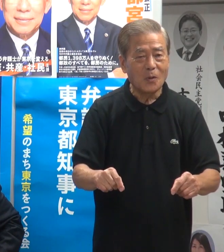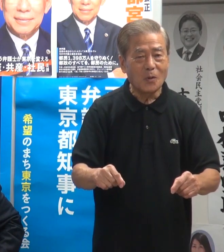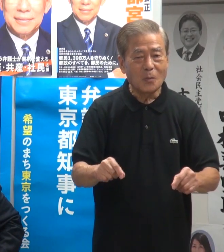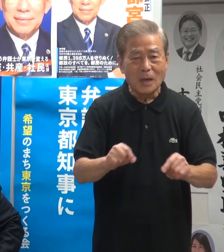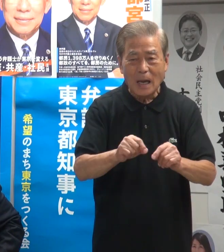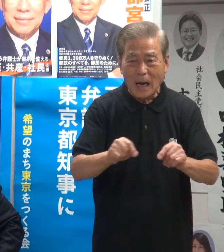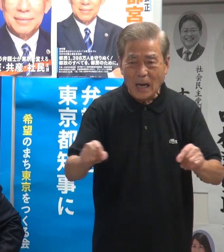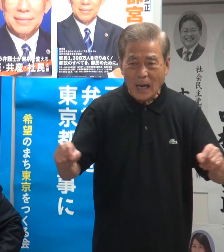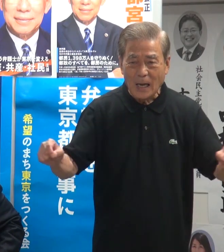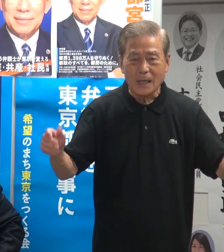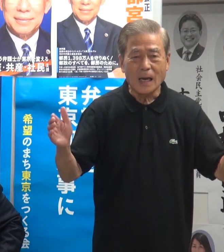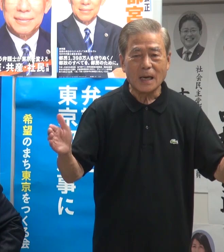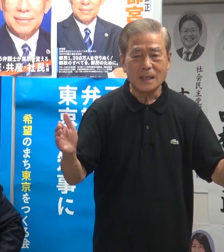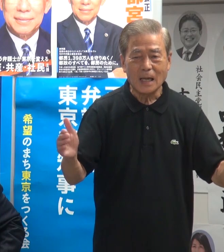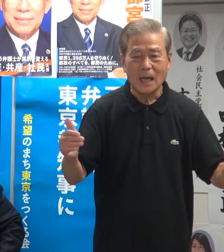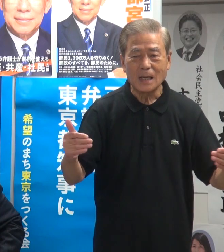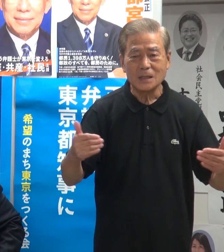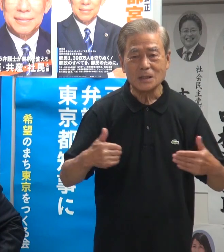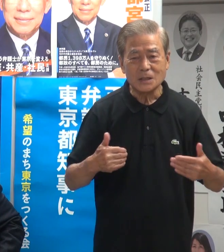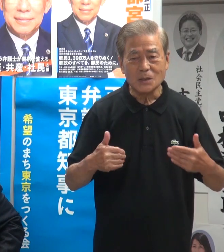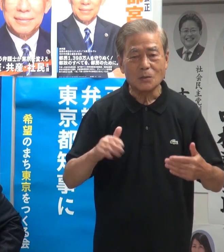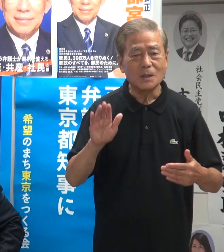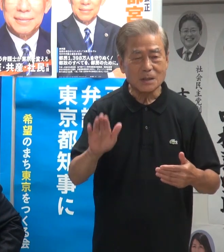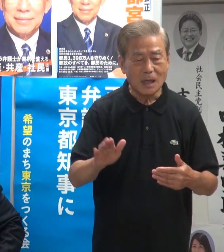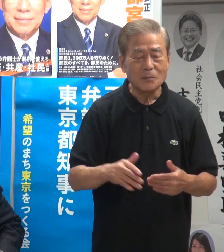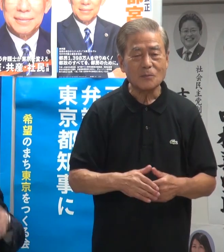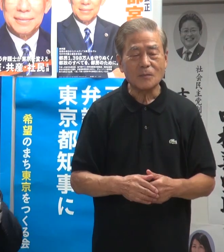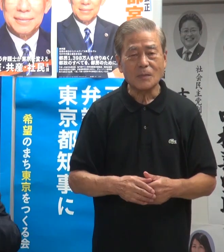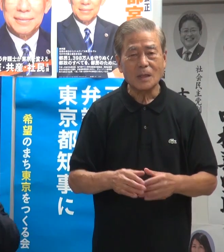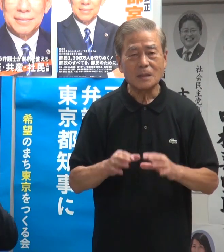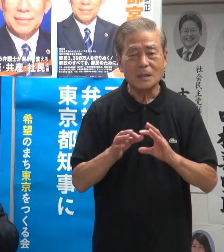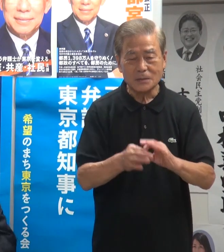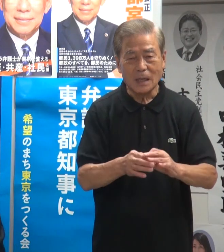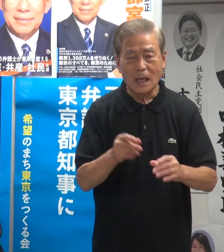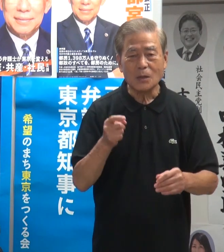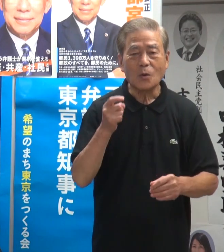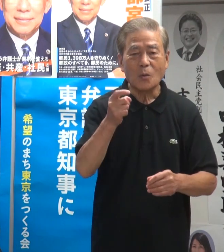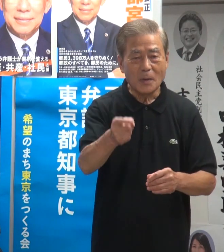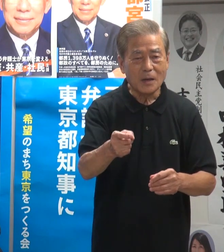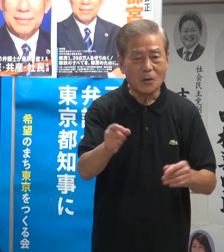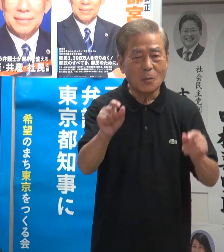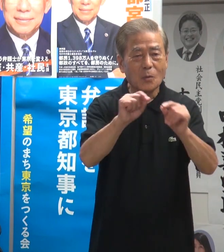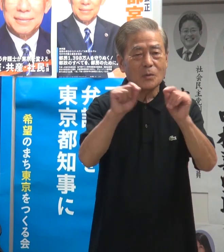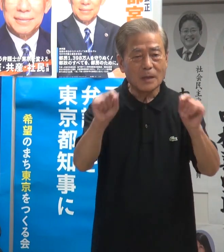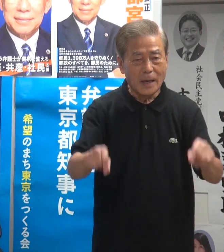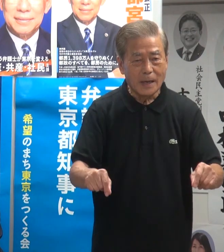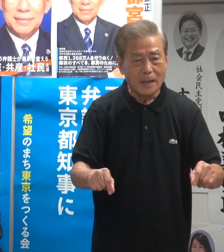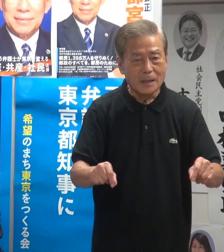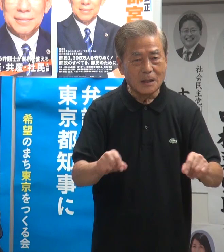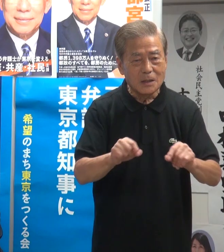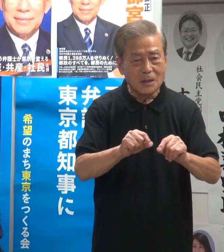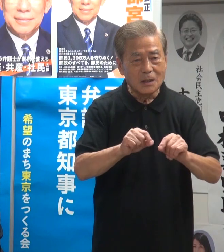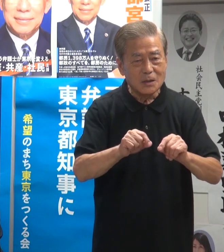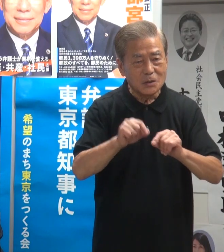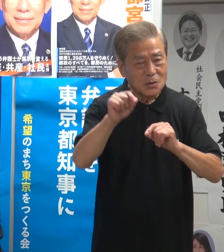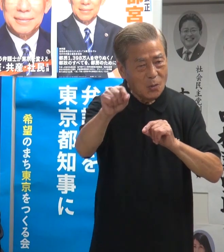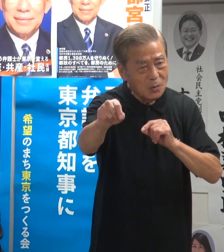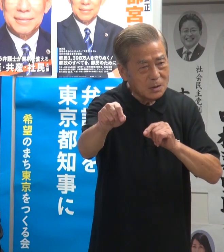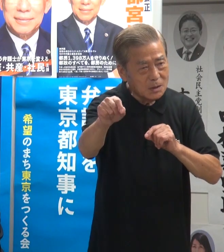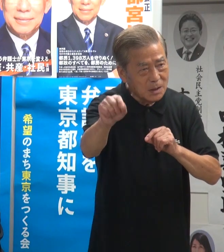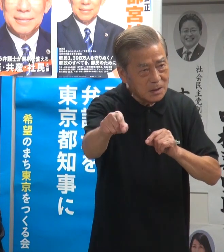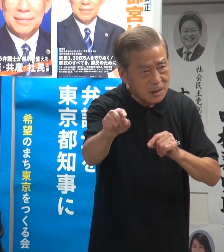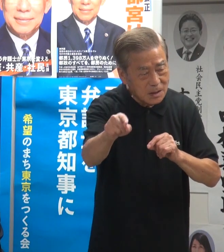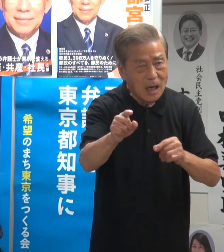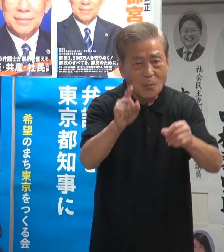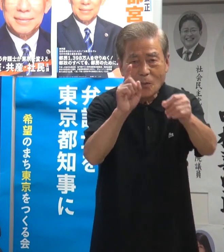のくらいのスパンで、だから当面をどうするかということと、長期的な視野を持つような